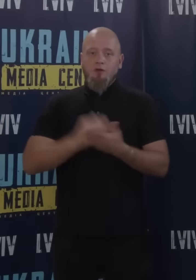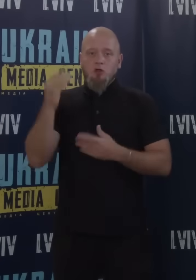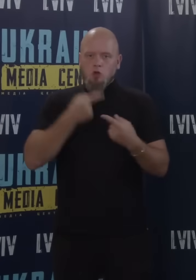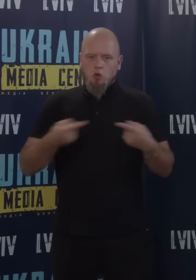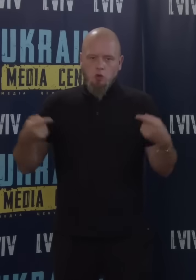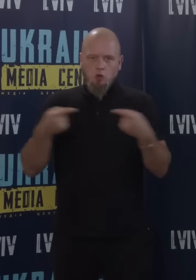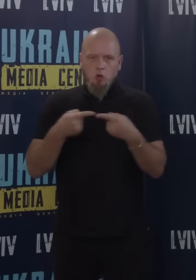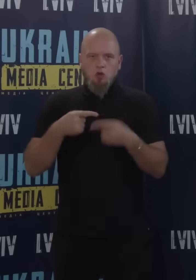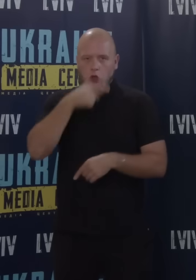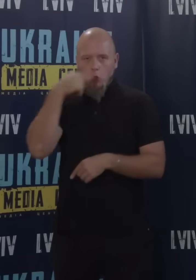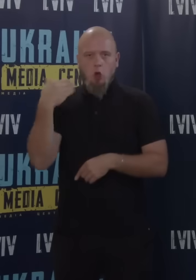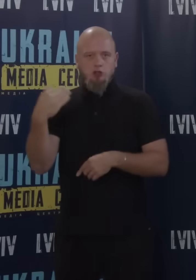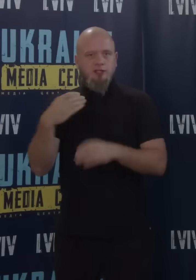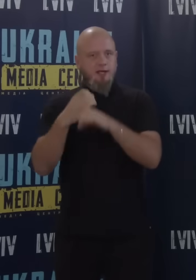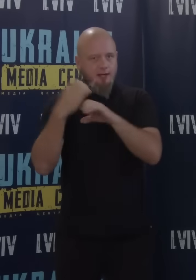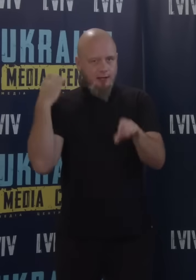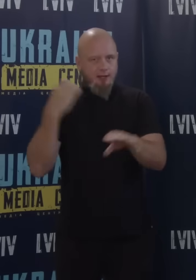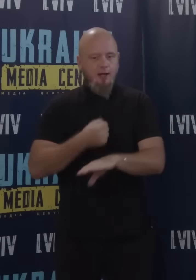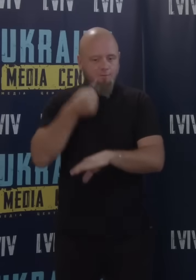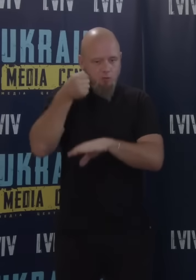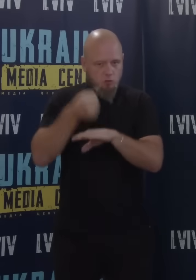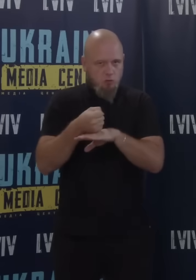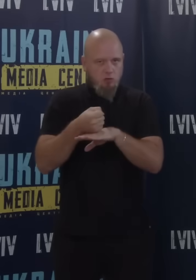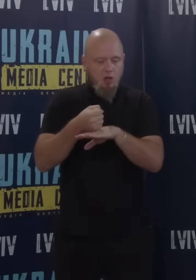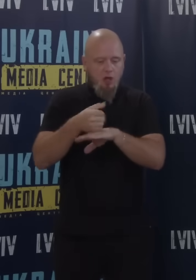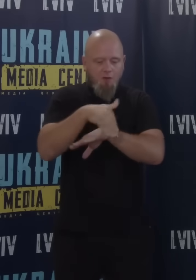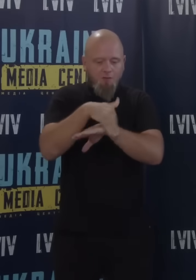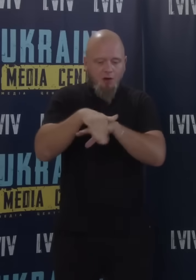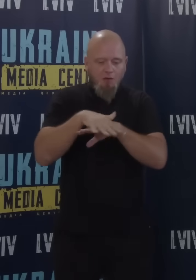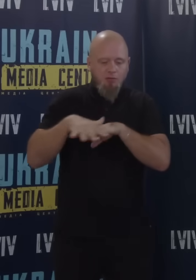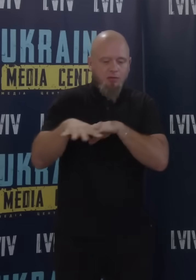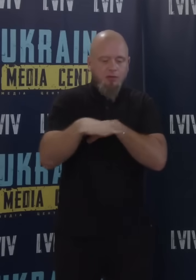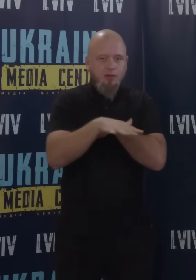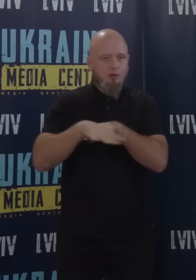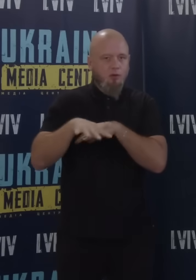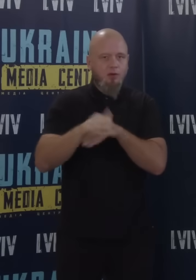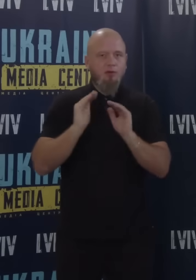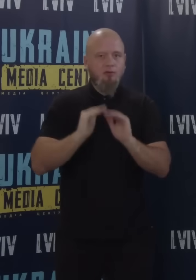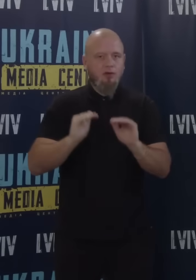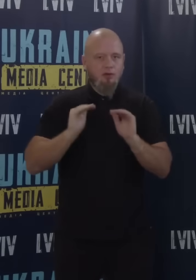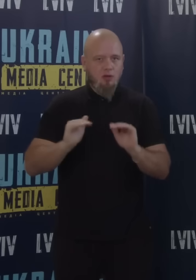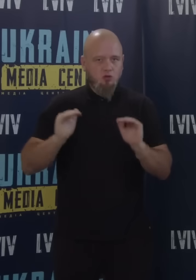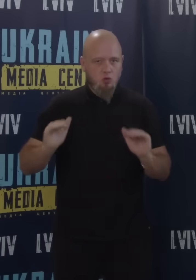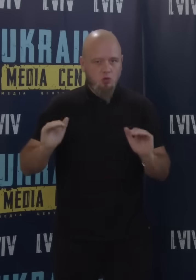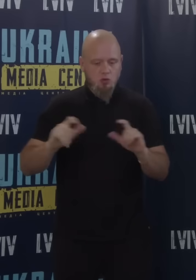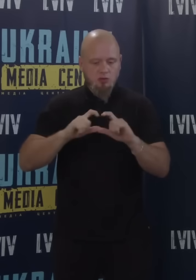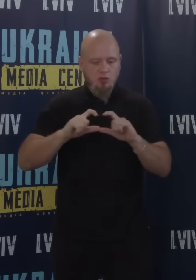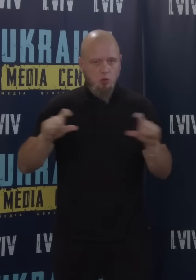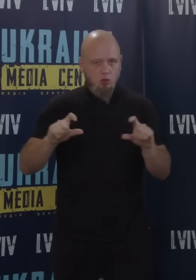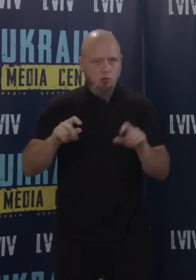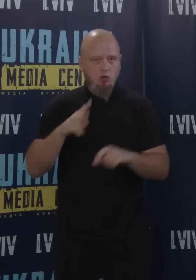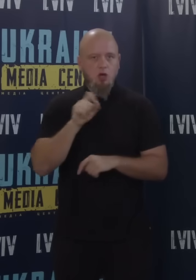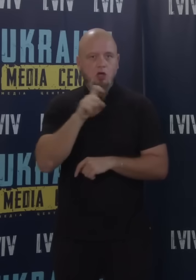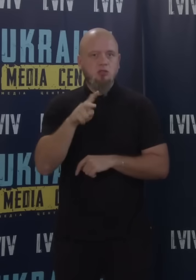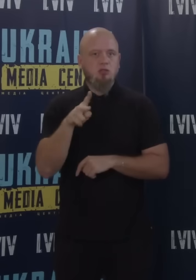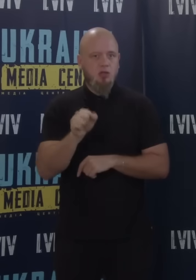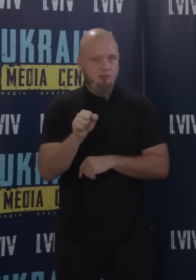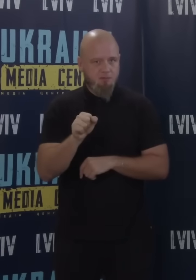Високоточна російська ракета влучила в павільйон на території дитячого садочку